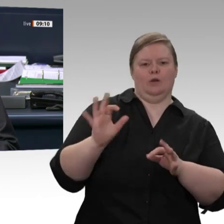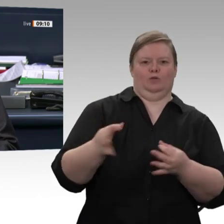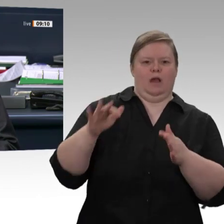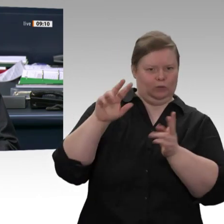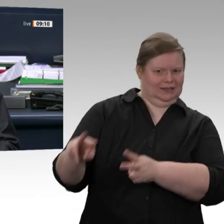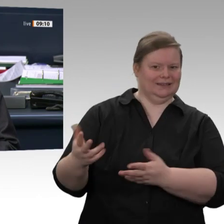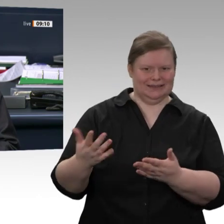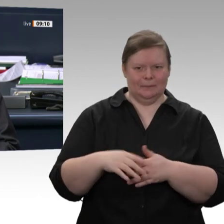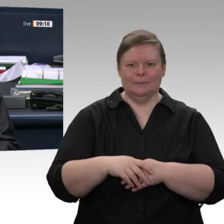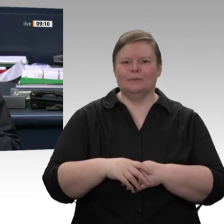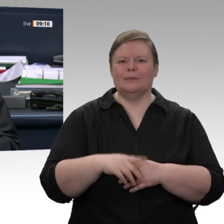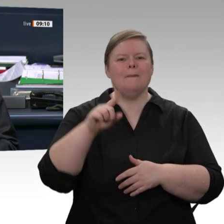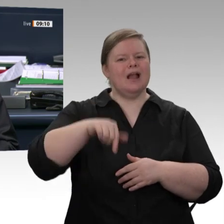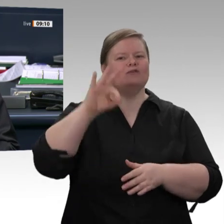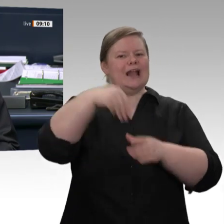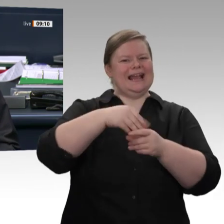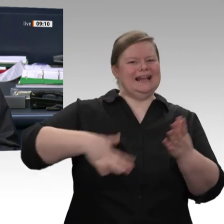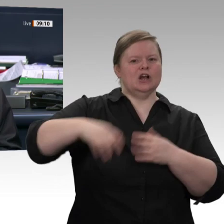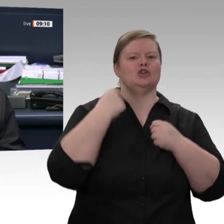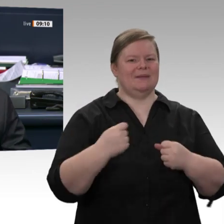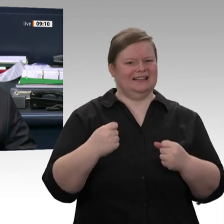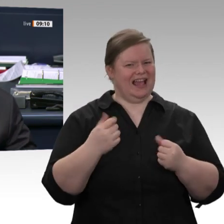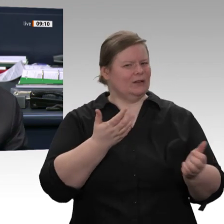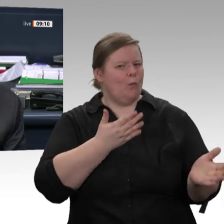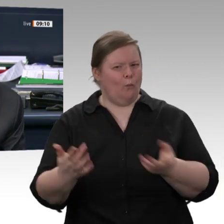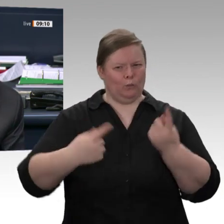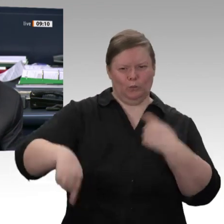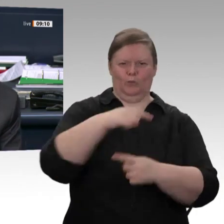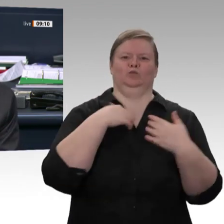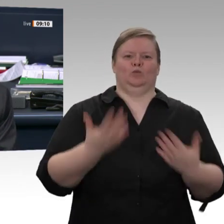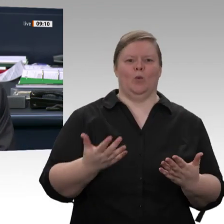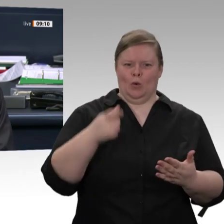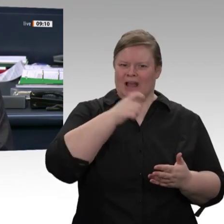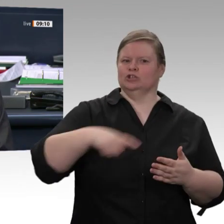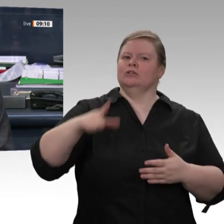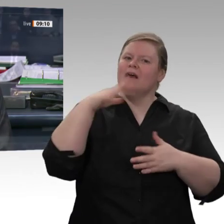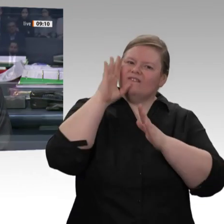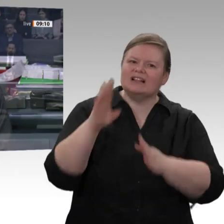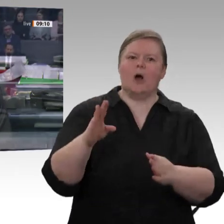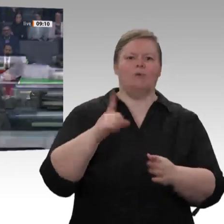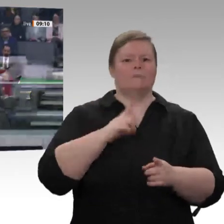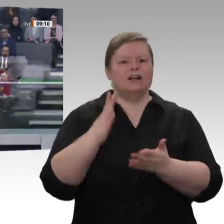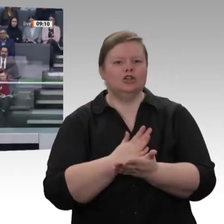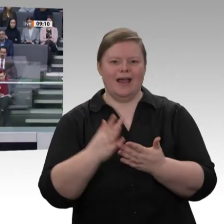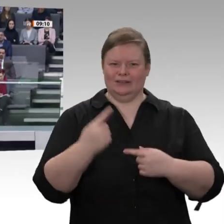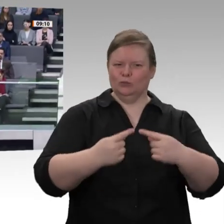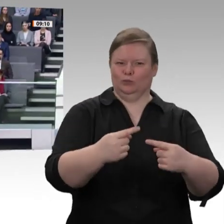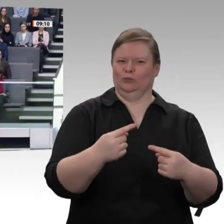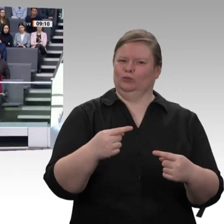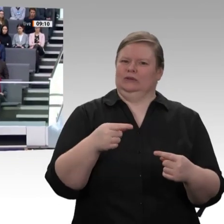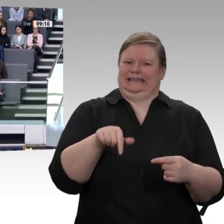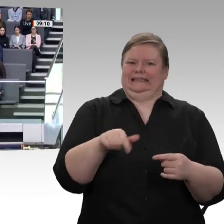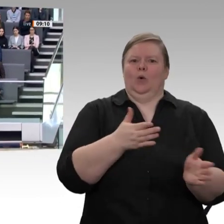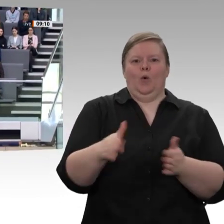Schutz zu gewähren und wenn er damit ein Grundgefühl von Sicherheit vermittelt. Denen, die sich noch immer oder